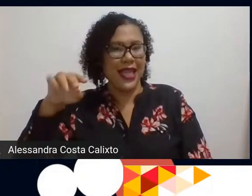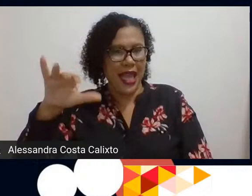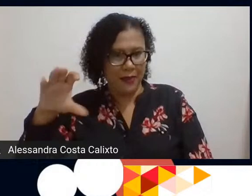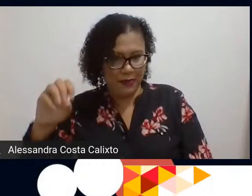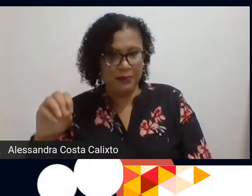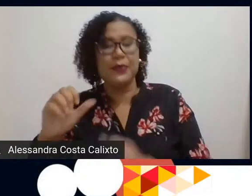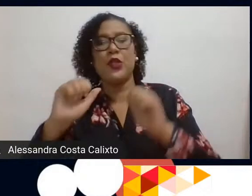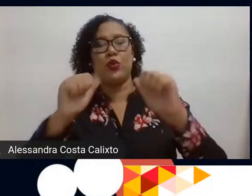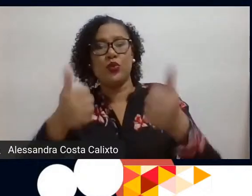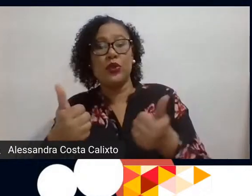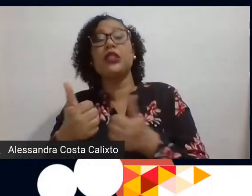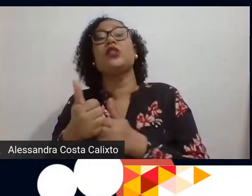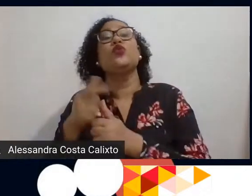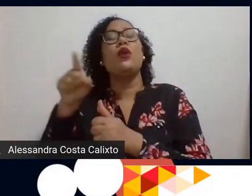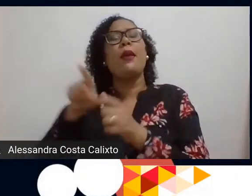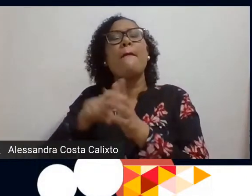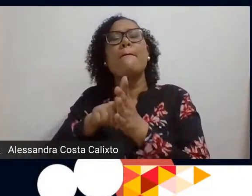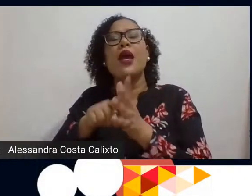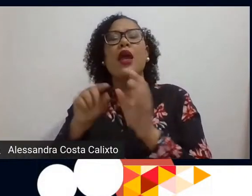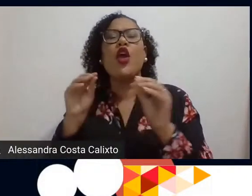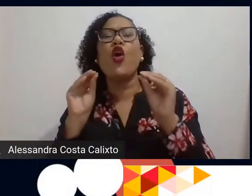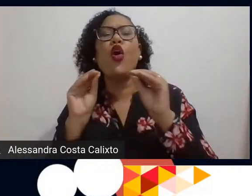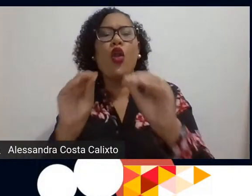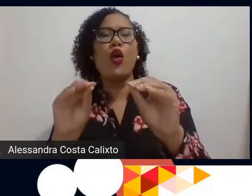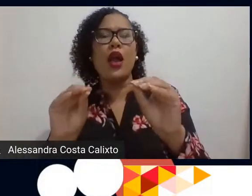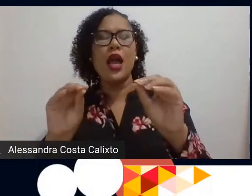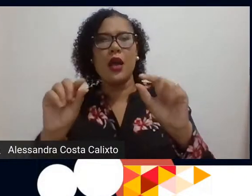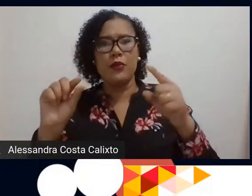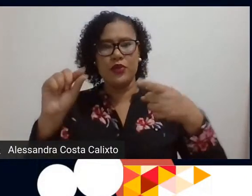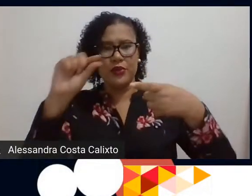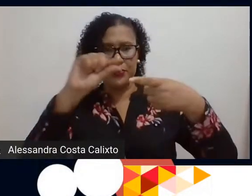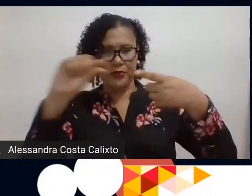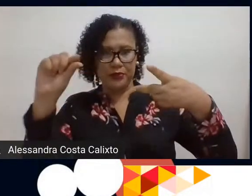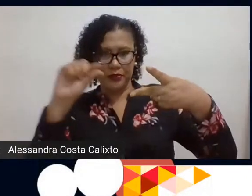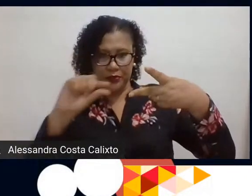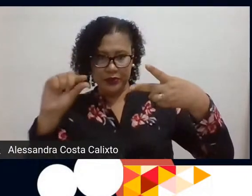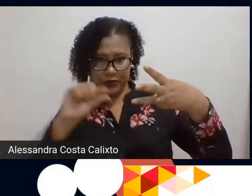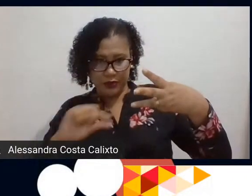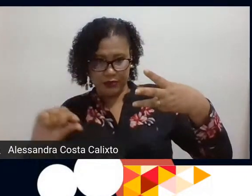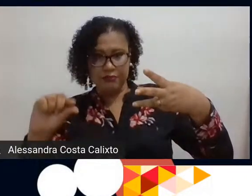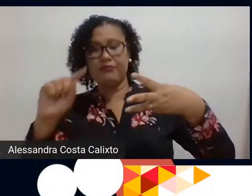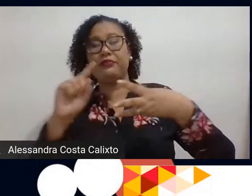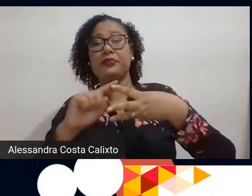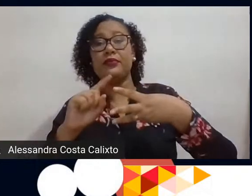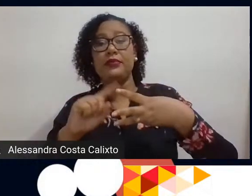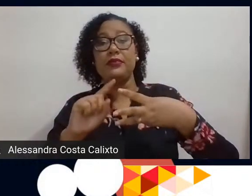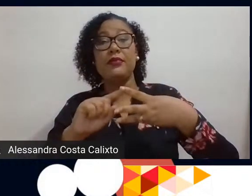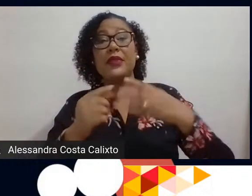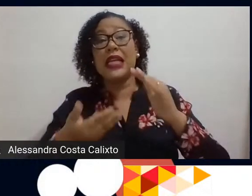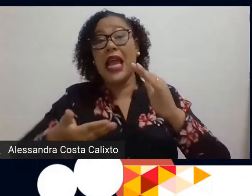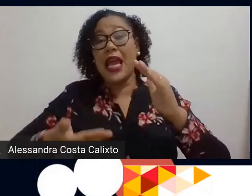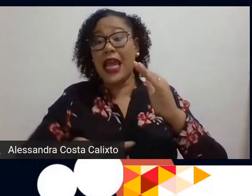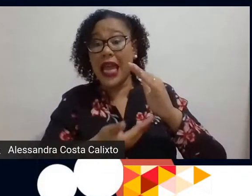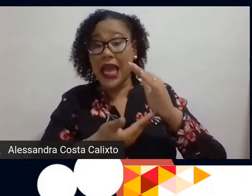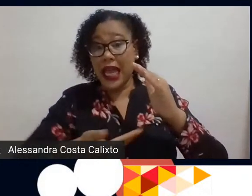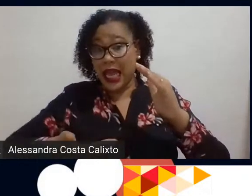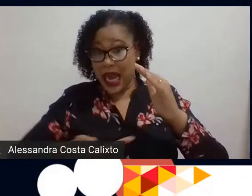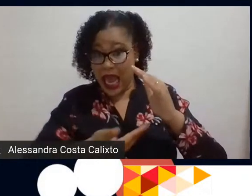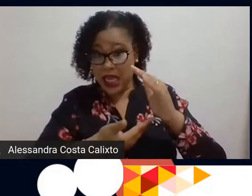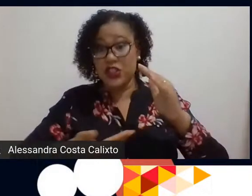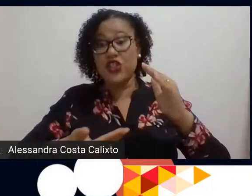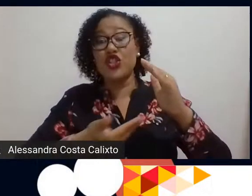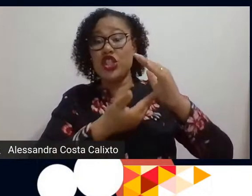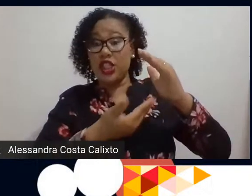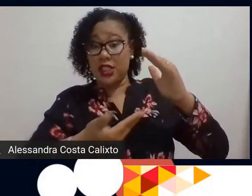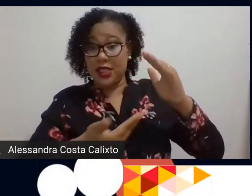Google Acadêmico, né, vendo alguns descritores. Nós colocamos como descritores três